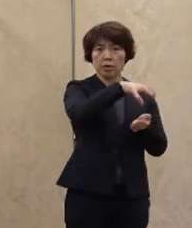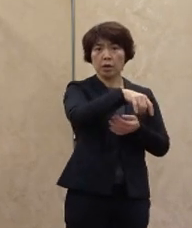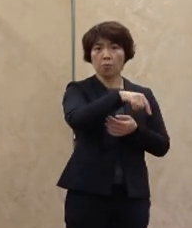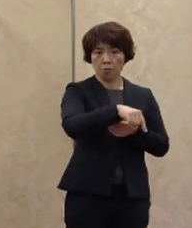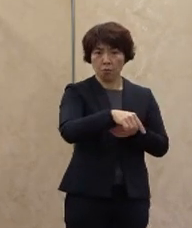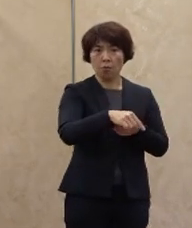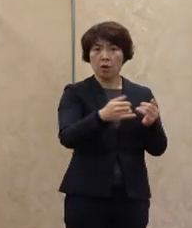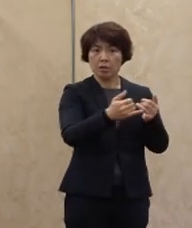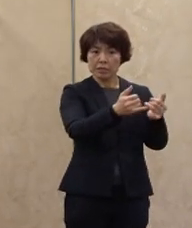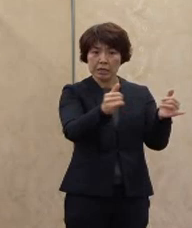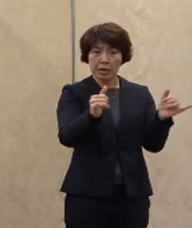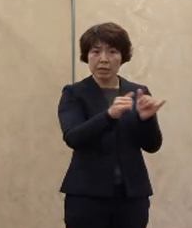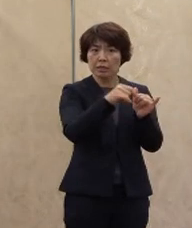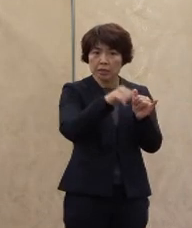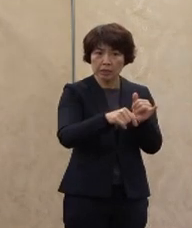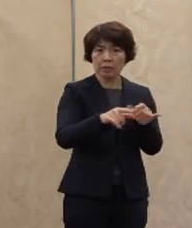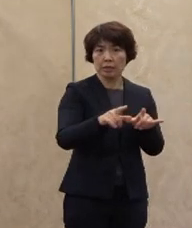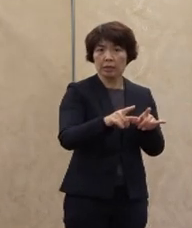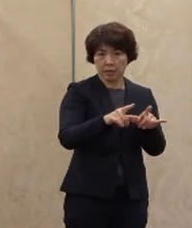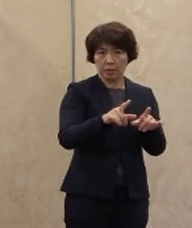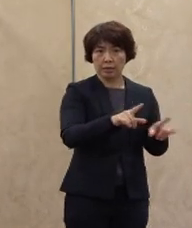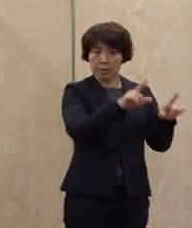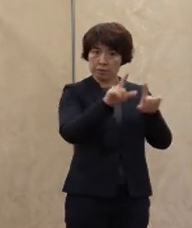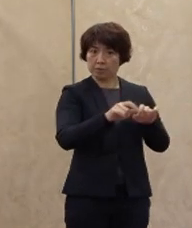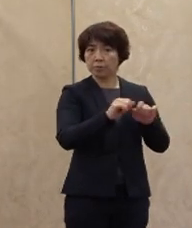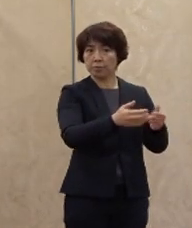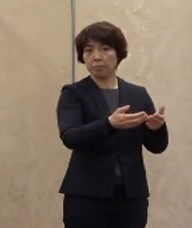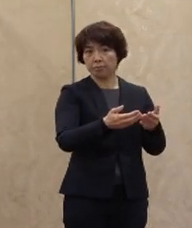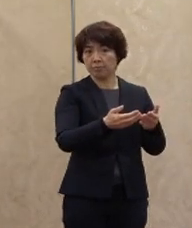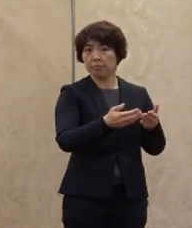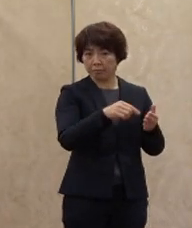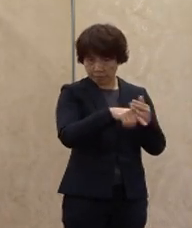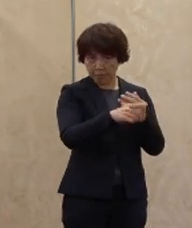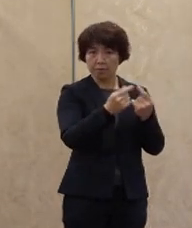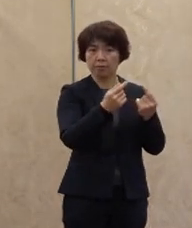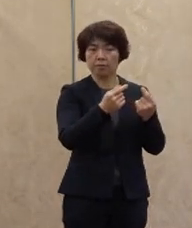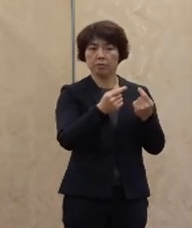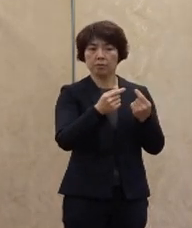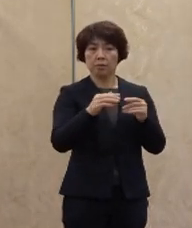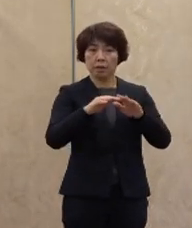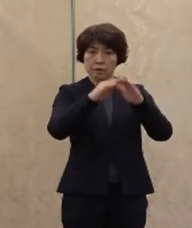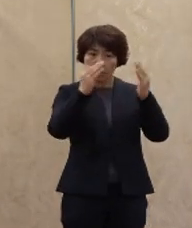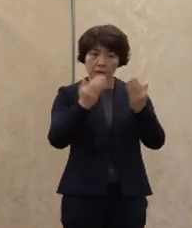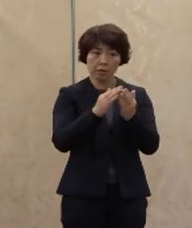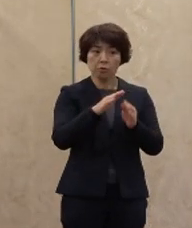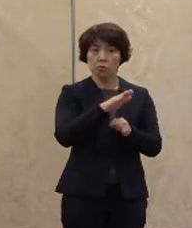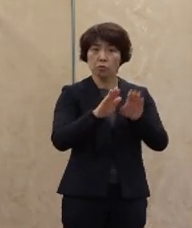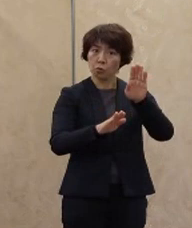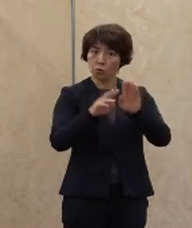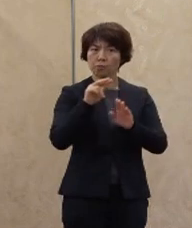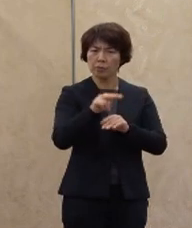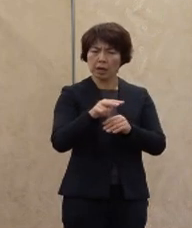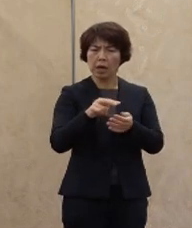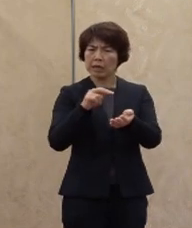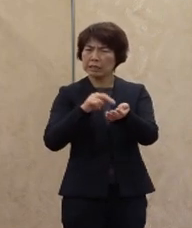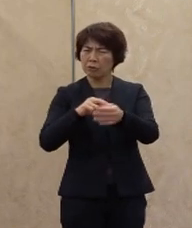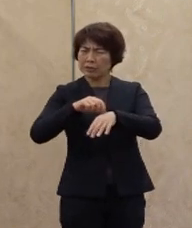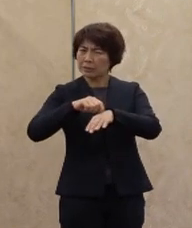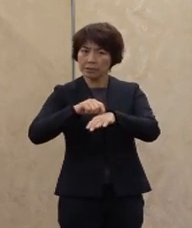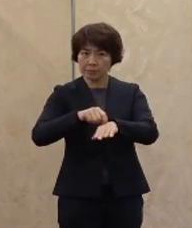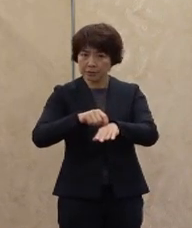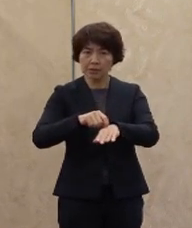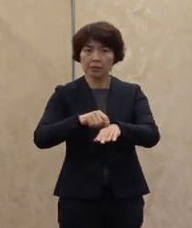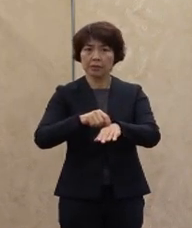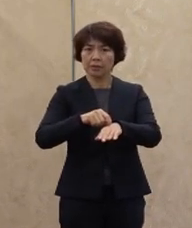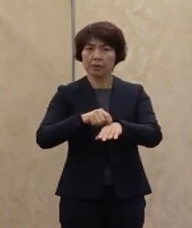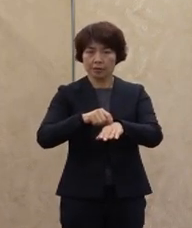で生活をされているわけだから、この知事としては全体を見た上で、やっぱり医療が逼迫していると、その